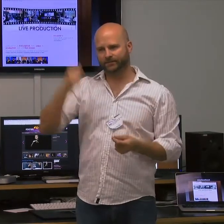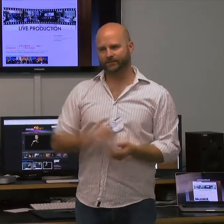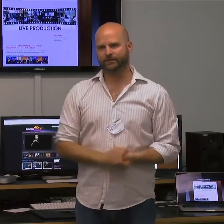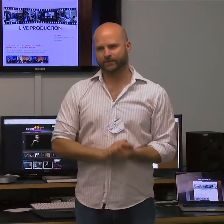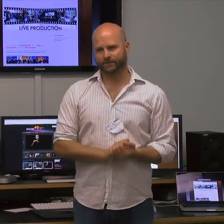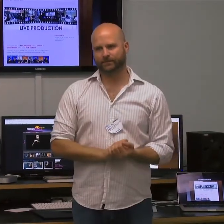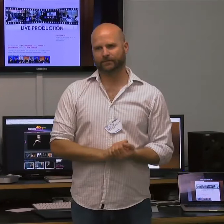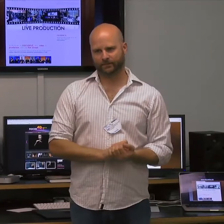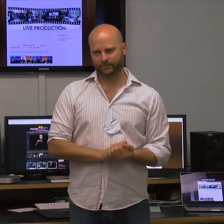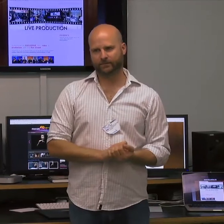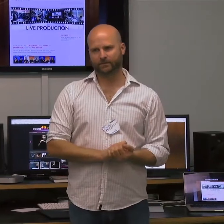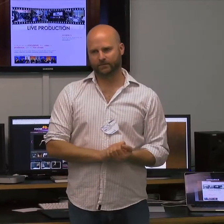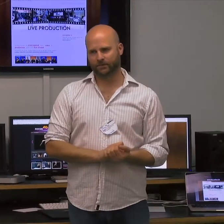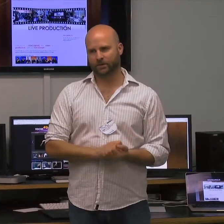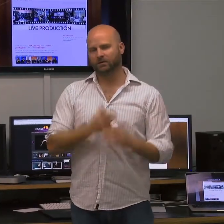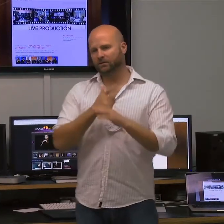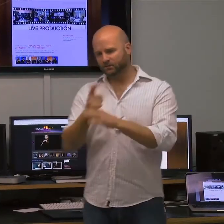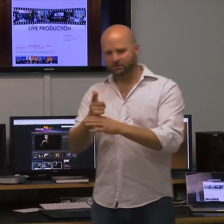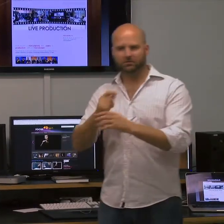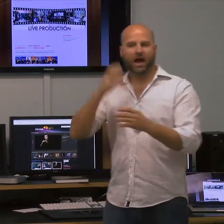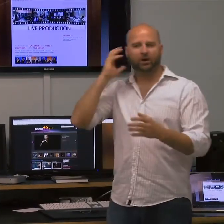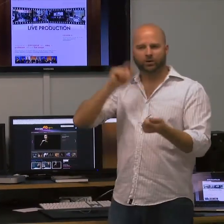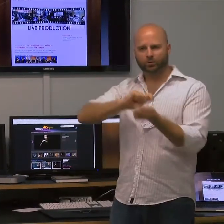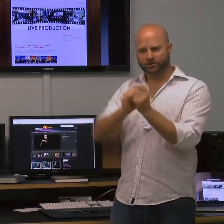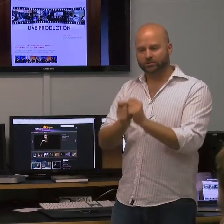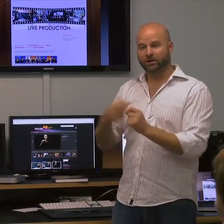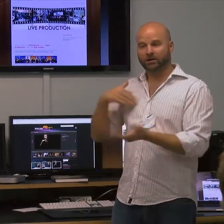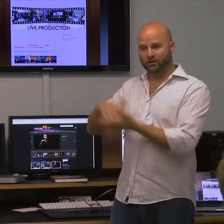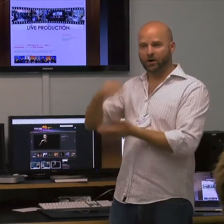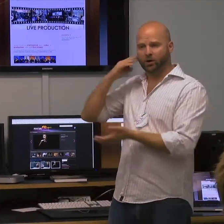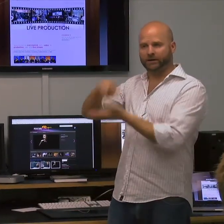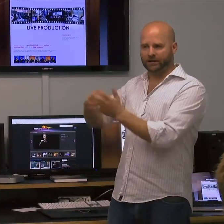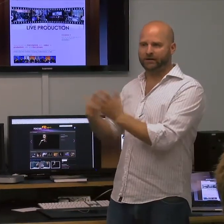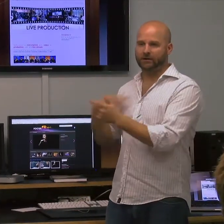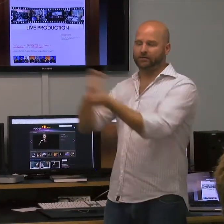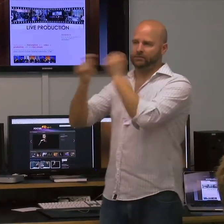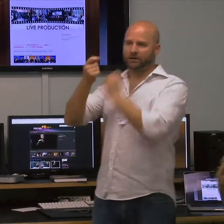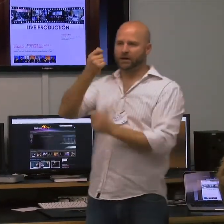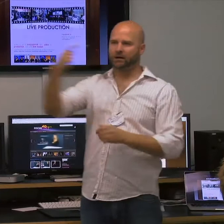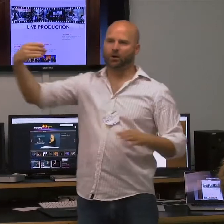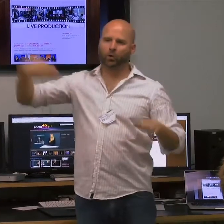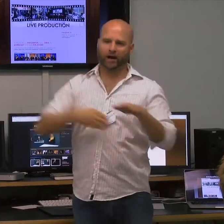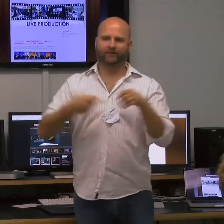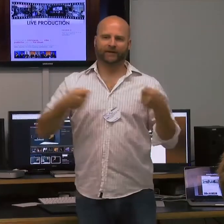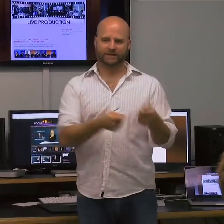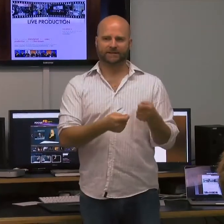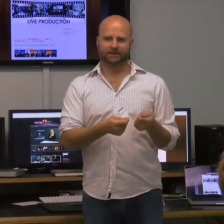Cooperative Unternehmen, genau, habe ich gefilmt, einen Auftrag bekommen und für die Umsetzung. Und das ist natürlich